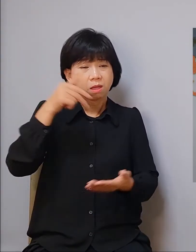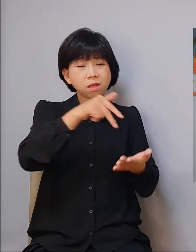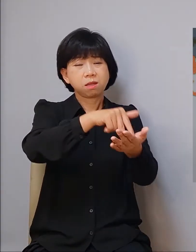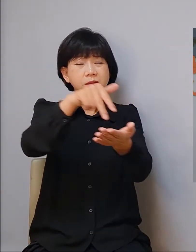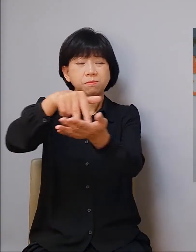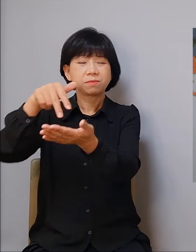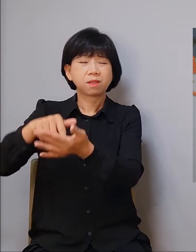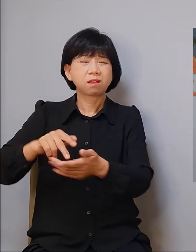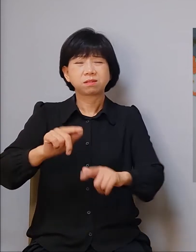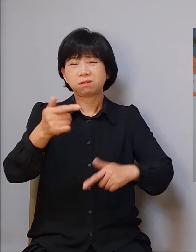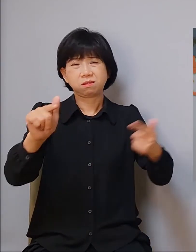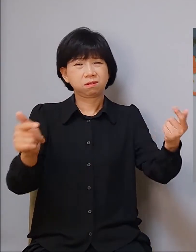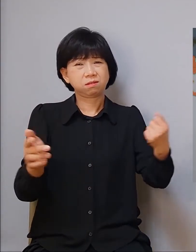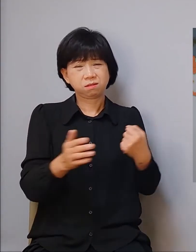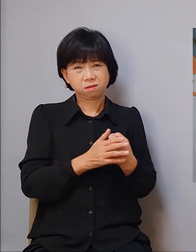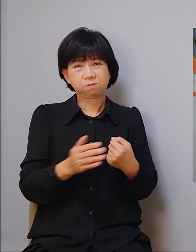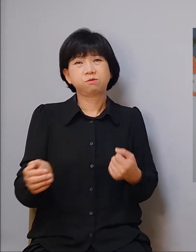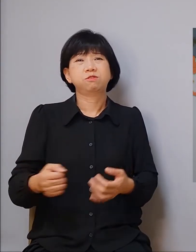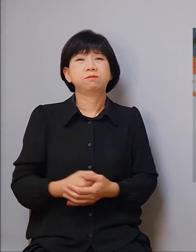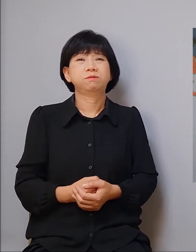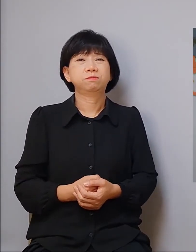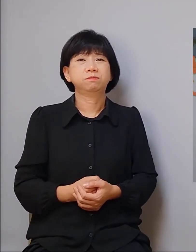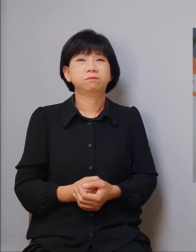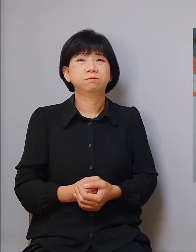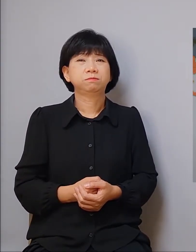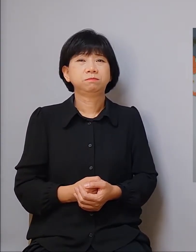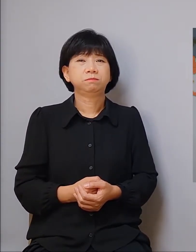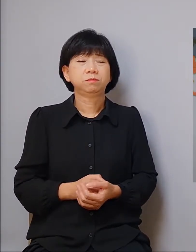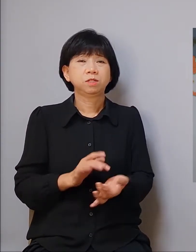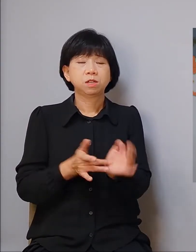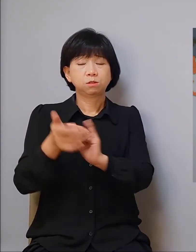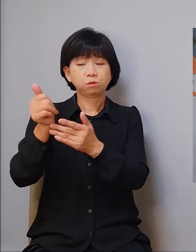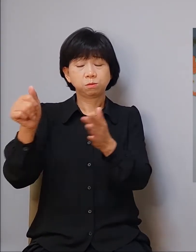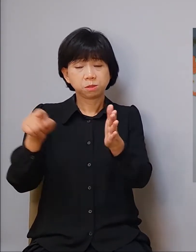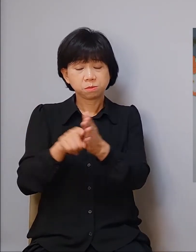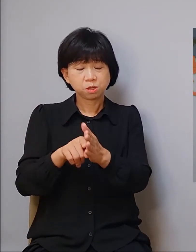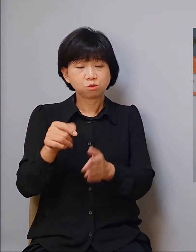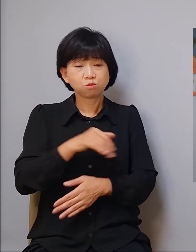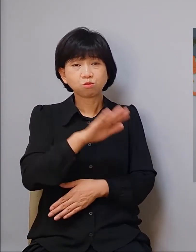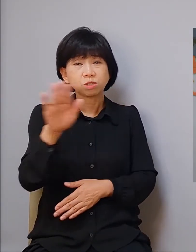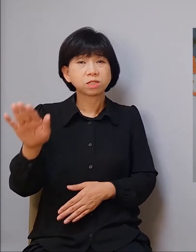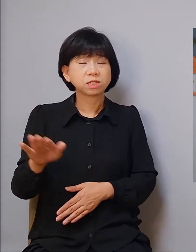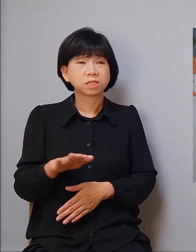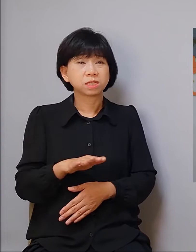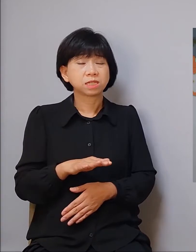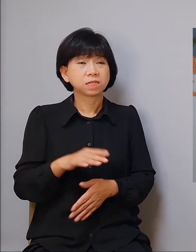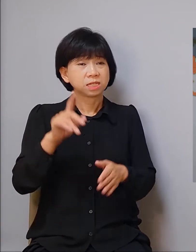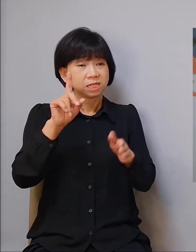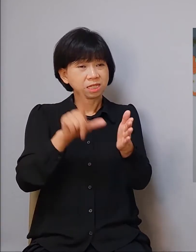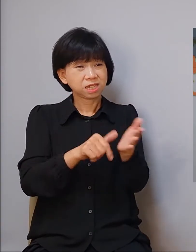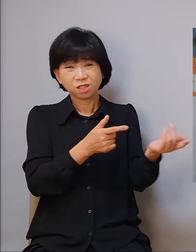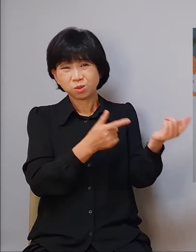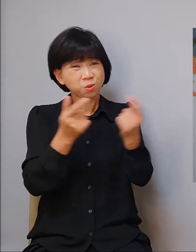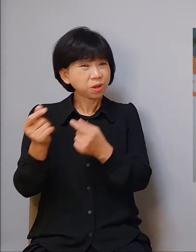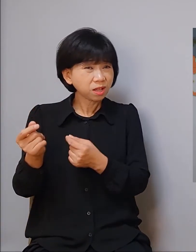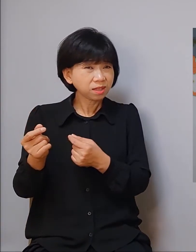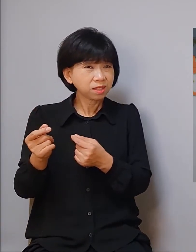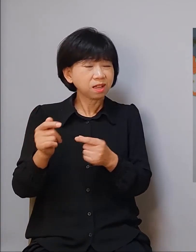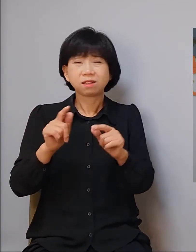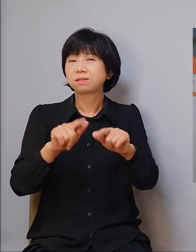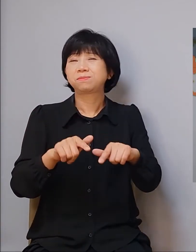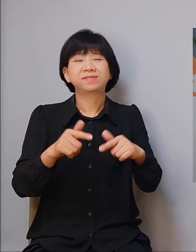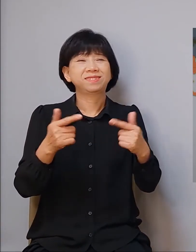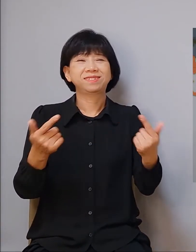현실이 다르기 때문입니다. 예수님을 믿는 우리는 시간이 같을까요? 그것도